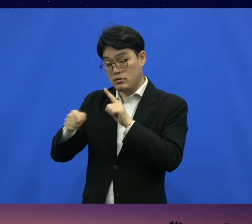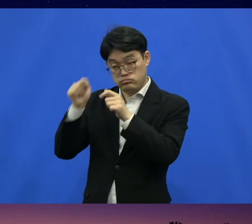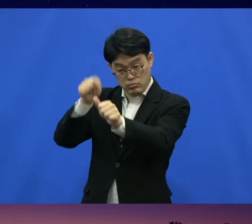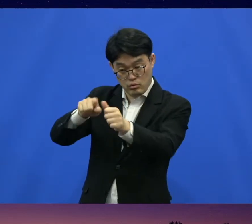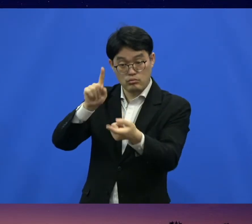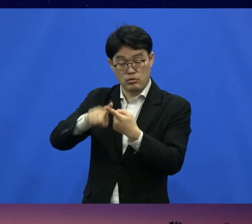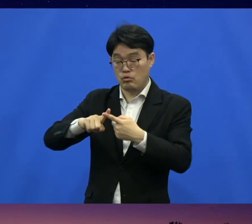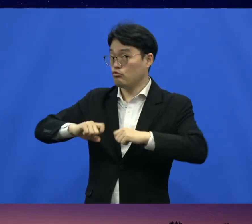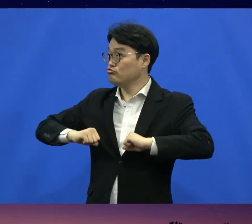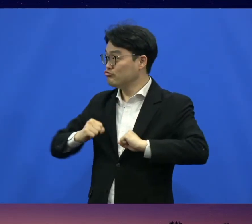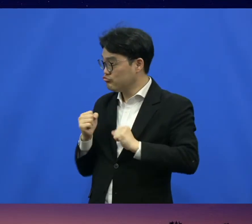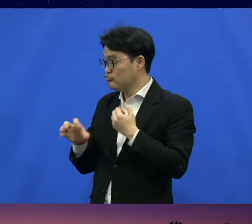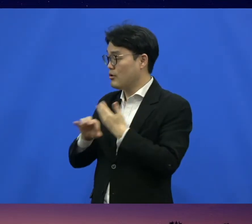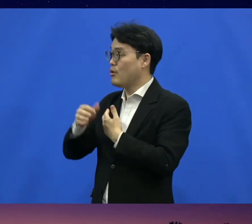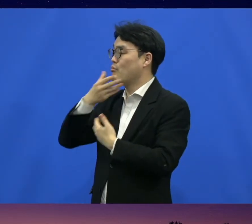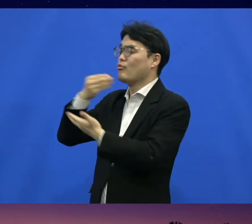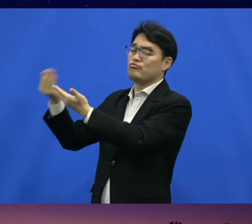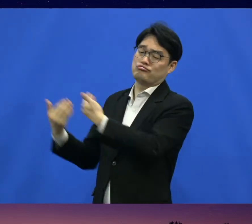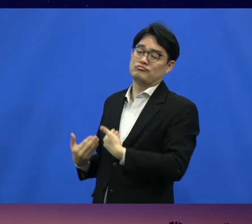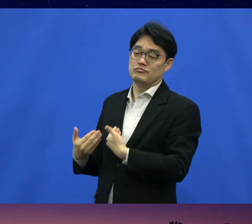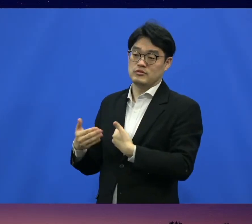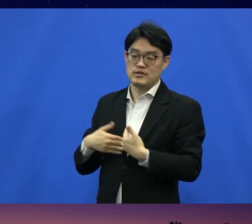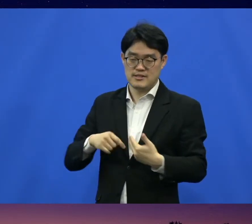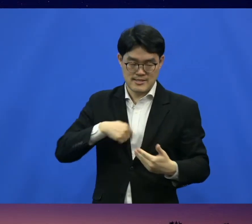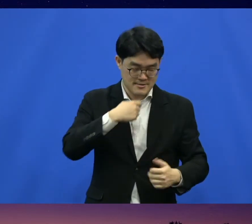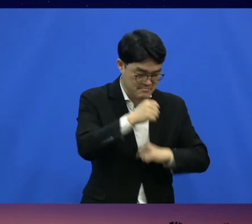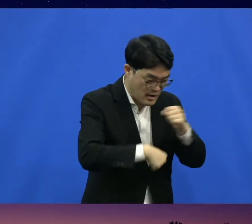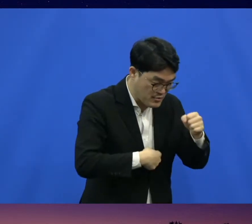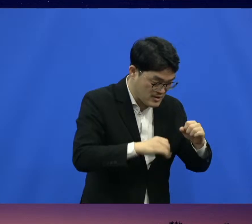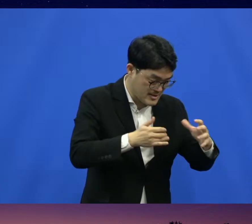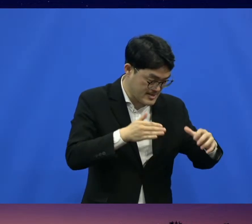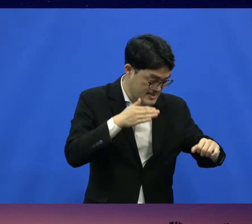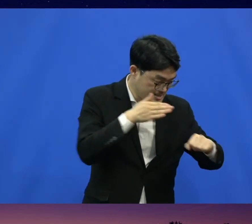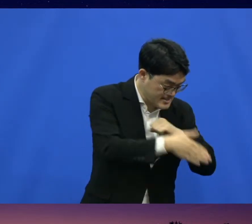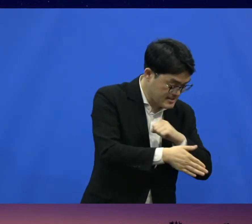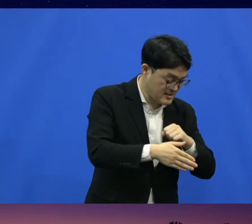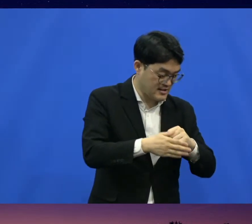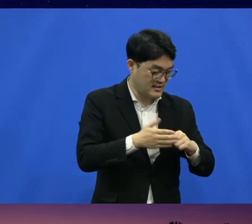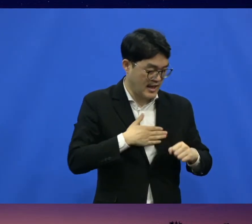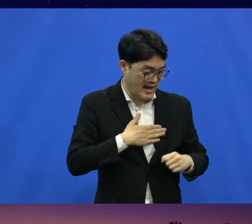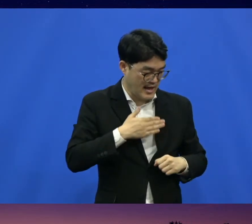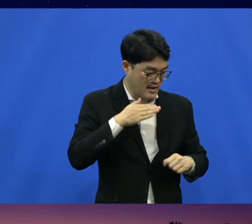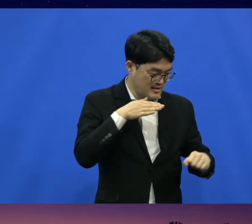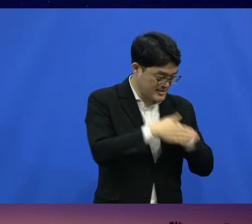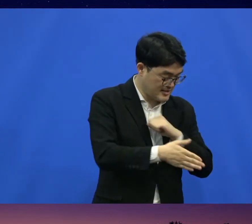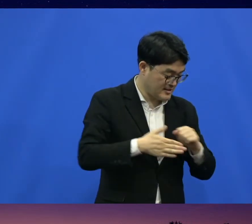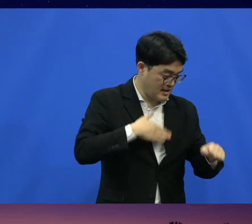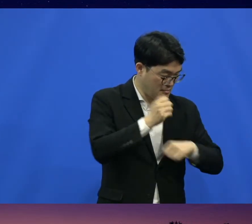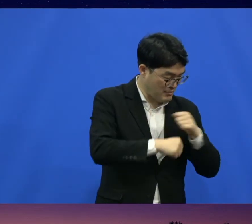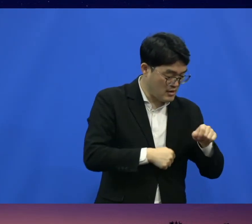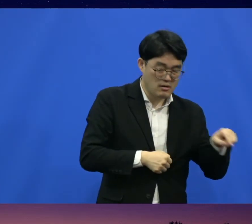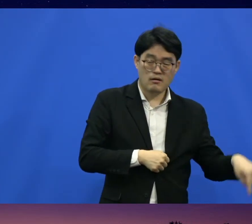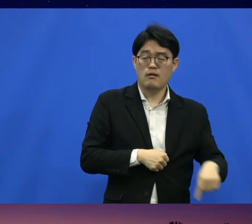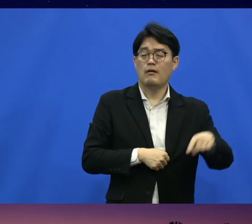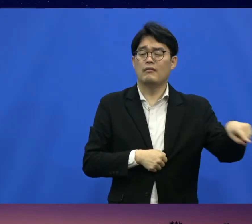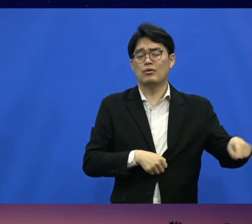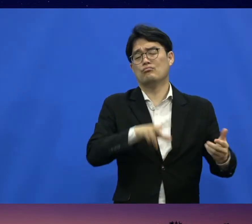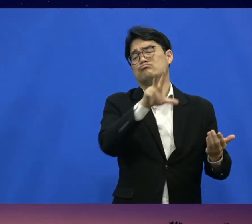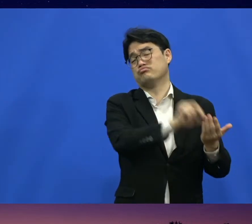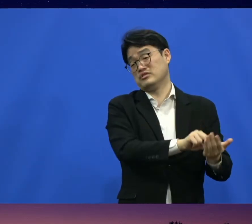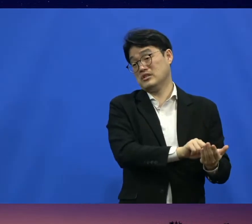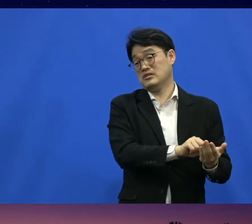섬기려고 하니까 화가 임한 거지, 하나님은 당신의 백성들을 복 주시기를 원하시는 복의